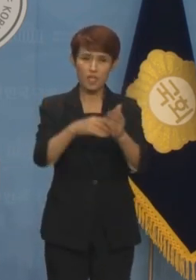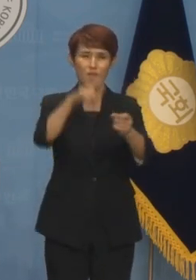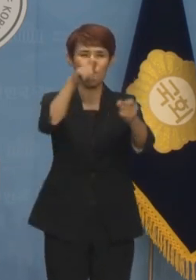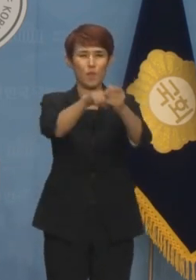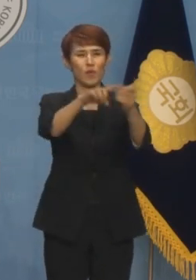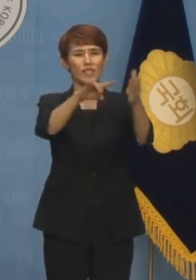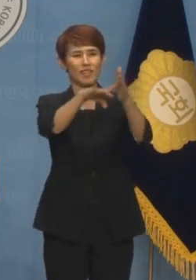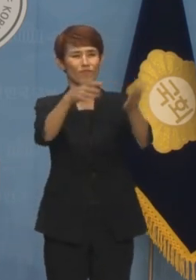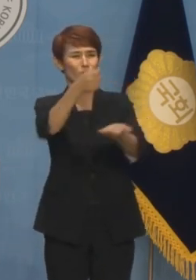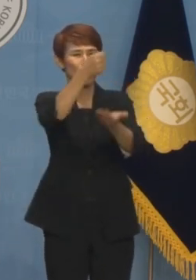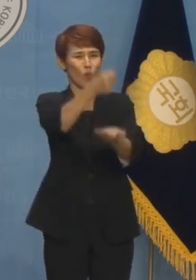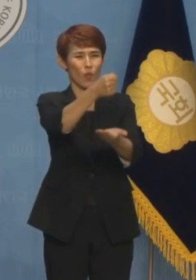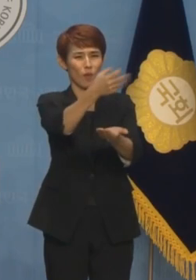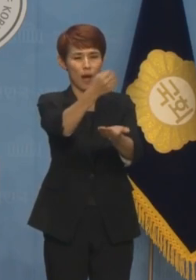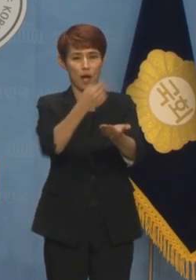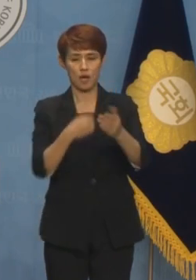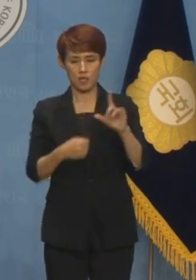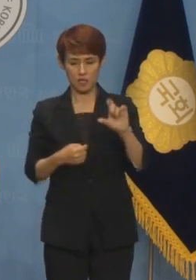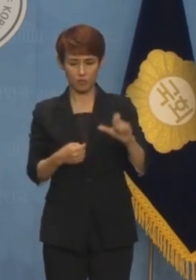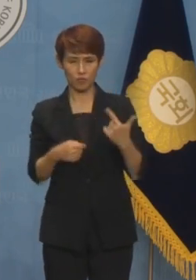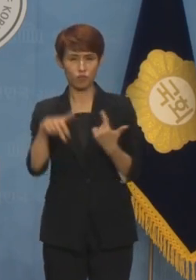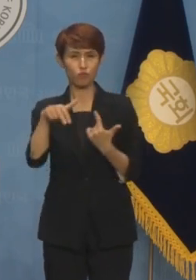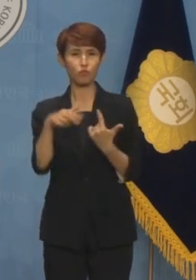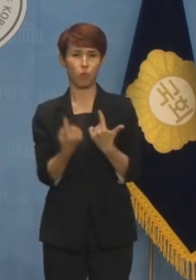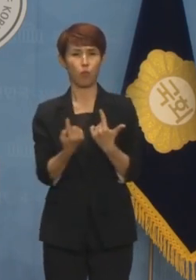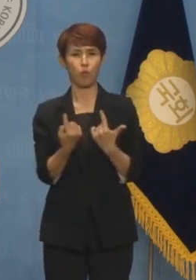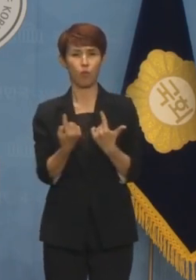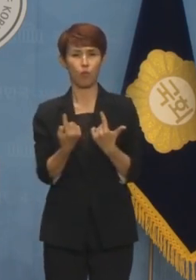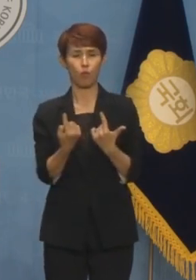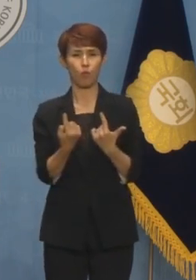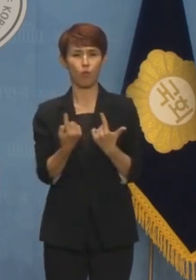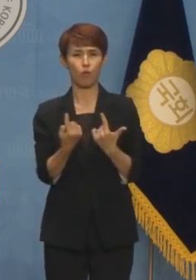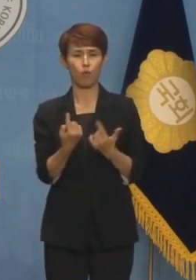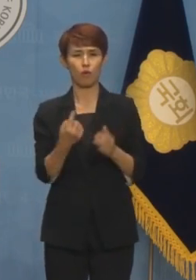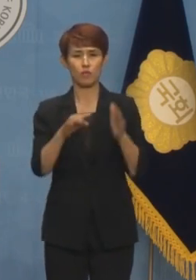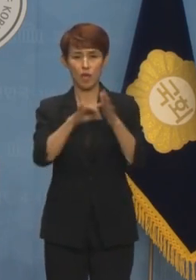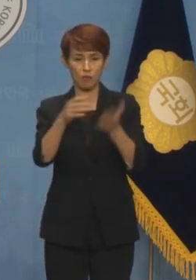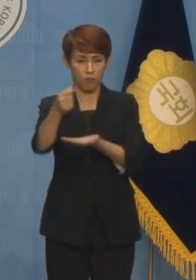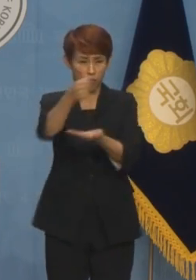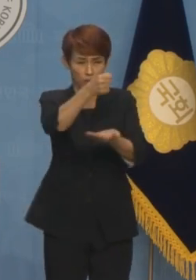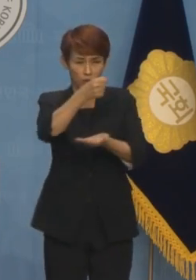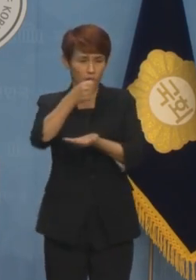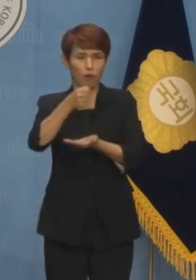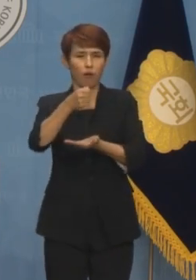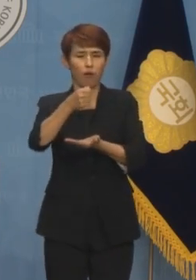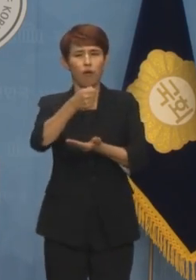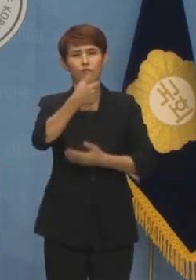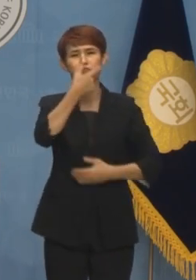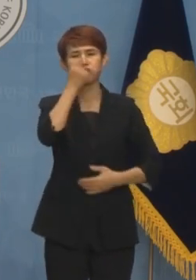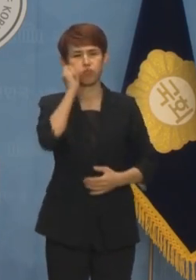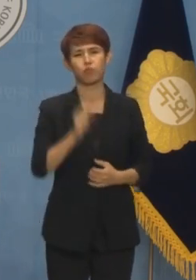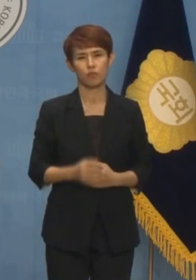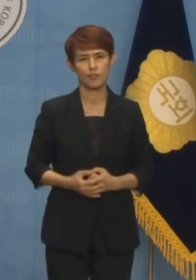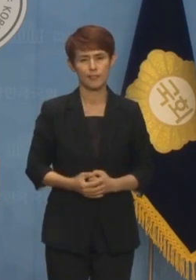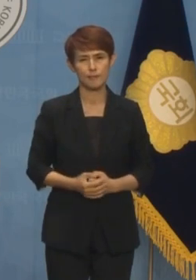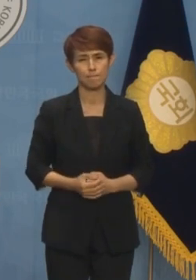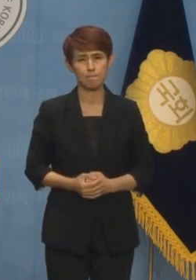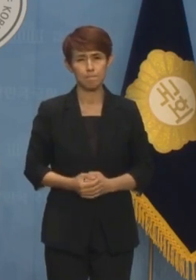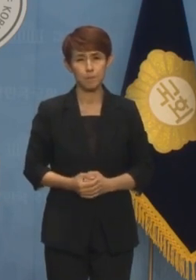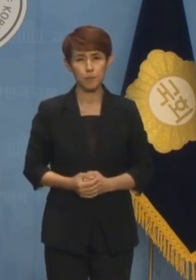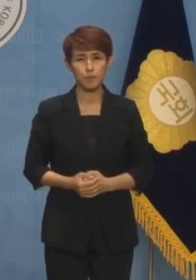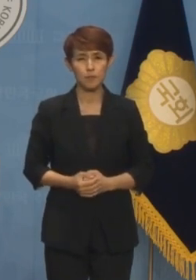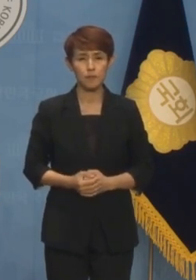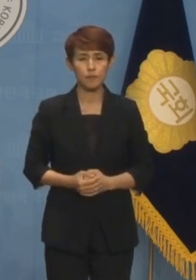대비 16조 원에 달하는 세수 결손이 이어서 발생하고 있습니다. 그런데도